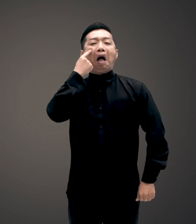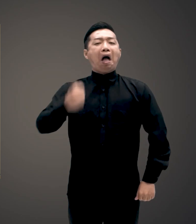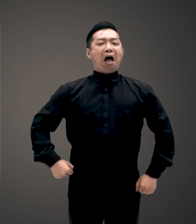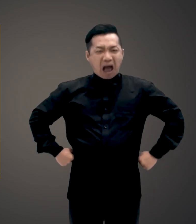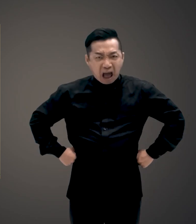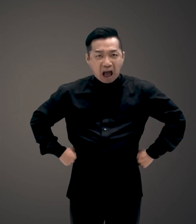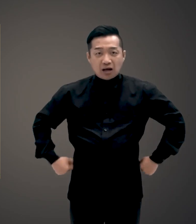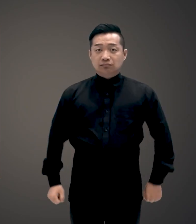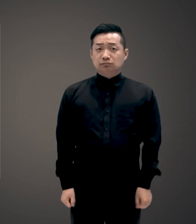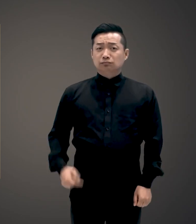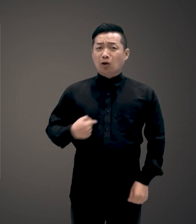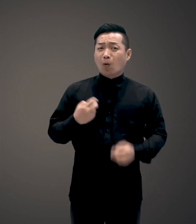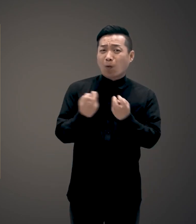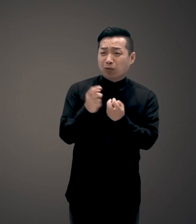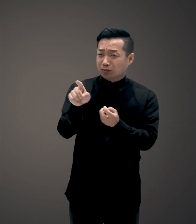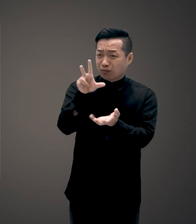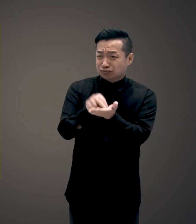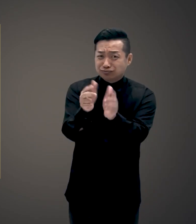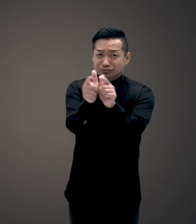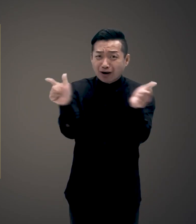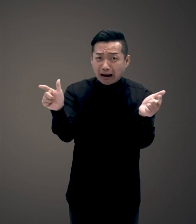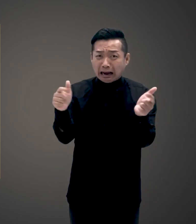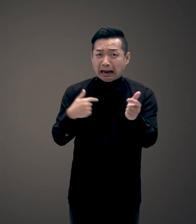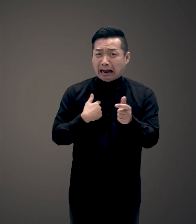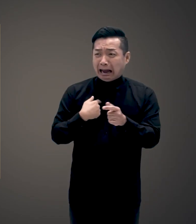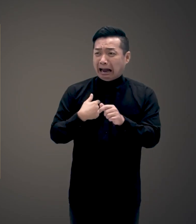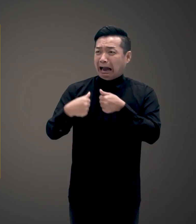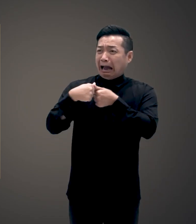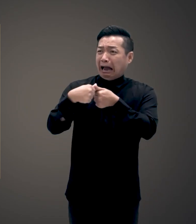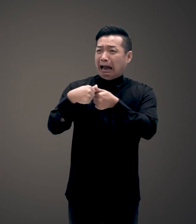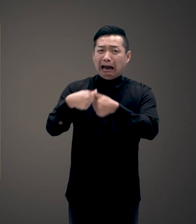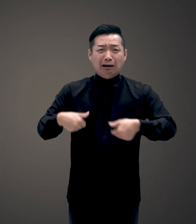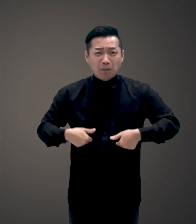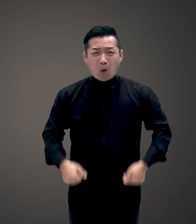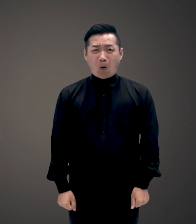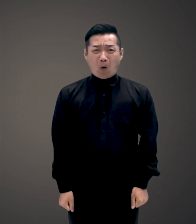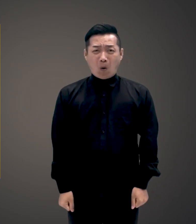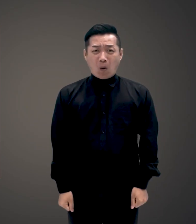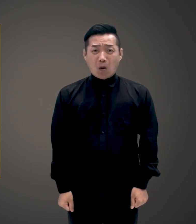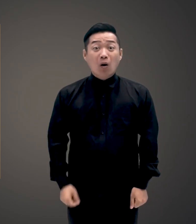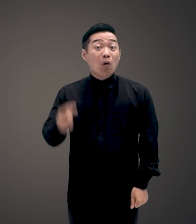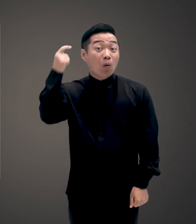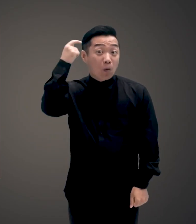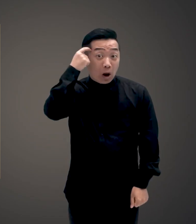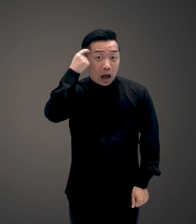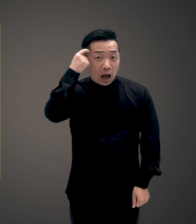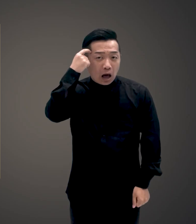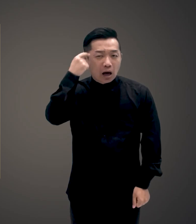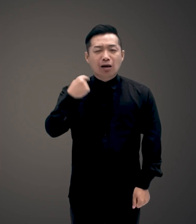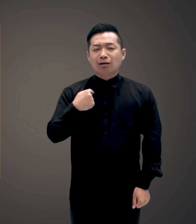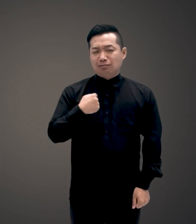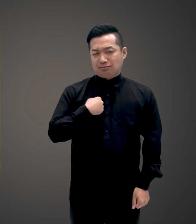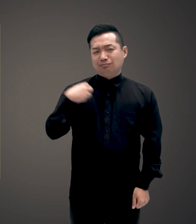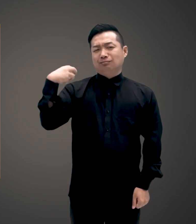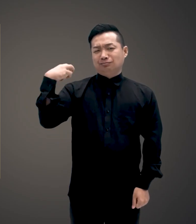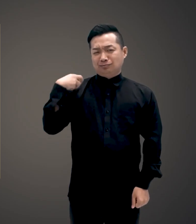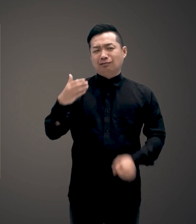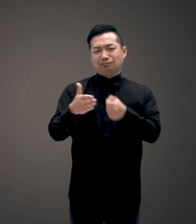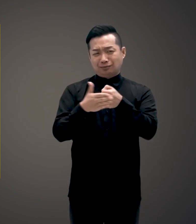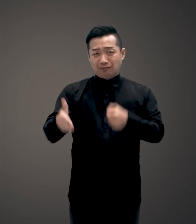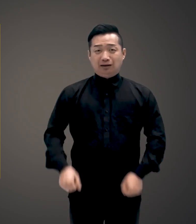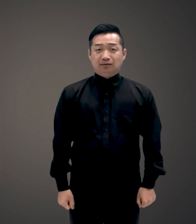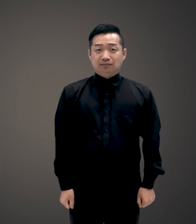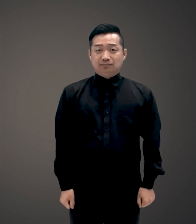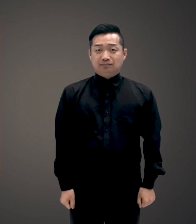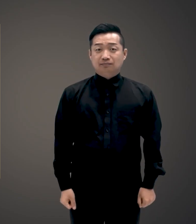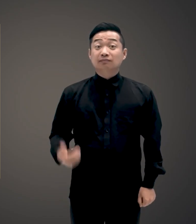이겨보시지? 난 어떻게든 저 문제들과 실랑이를 해야 한다. 왜? 내